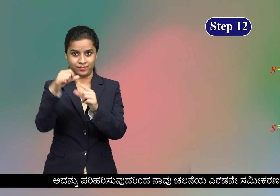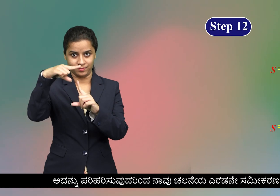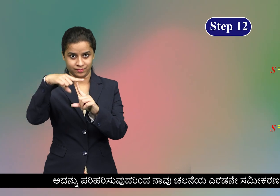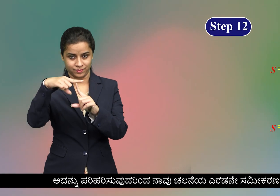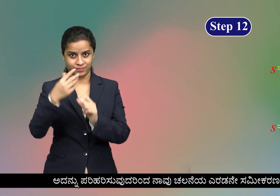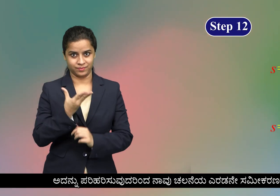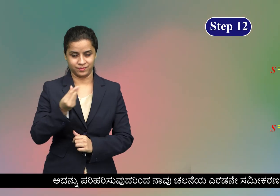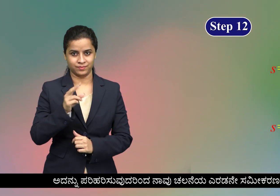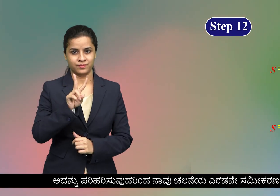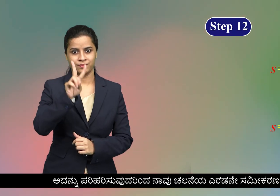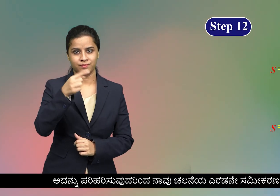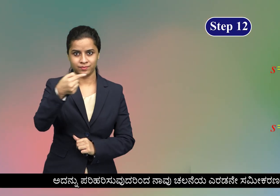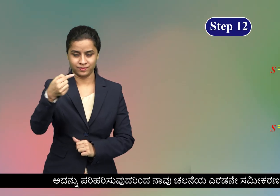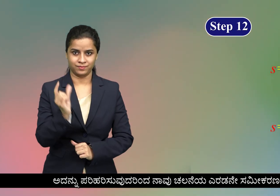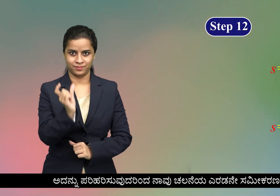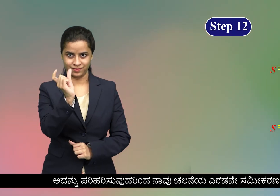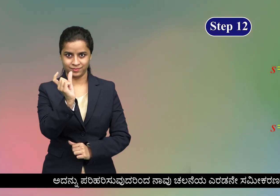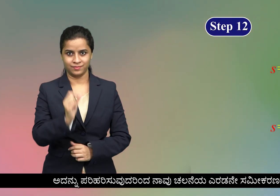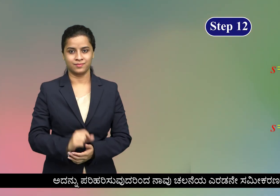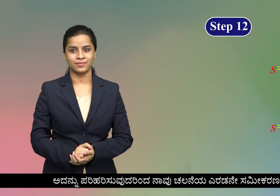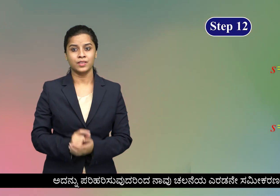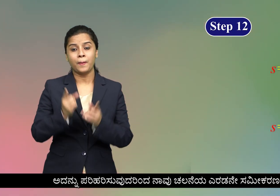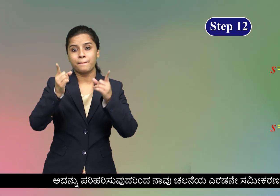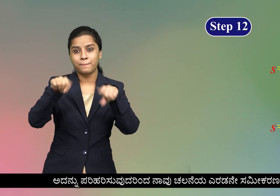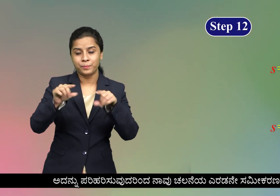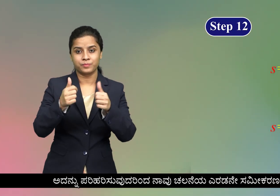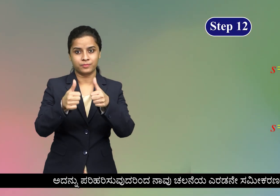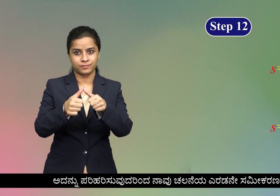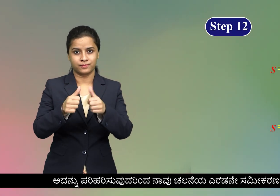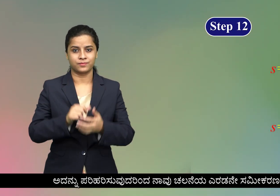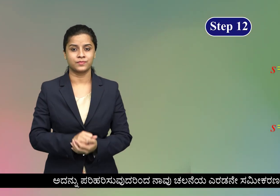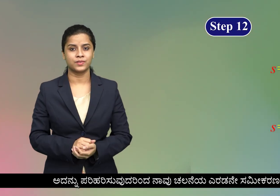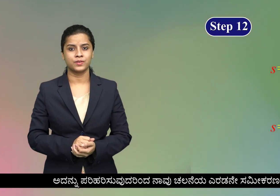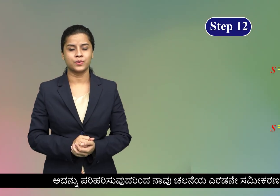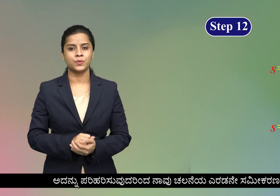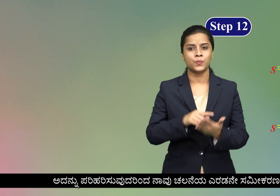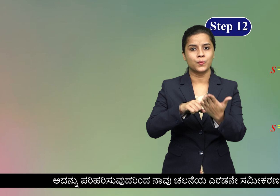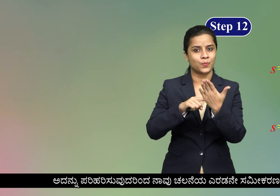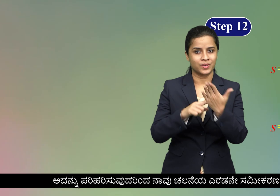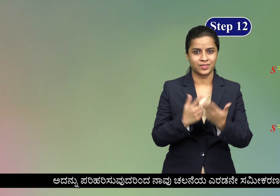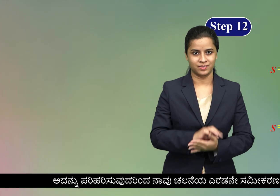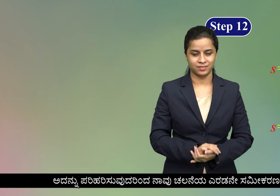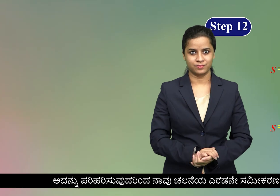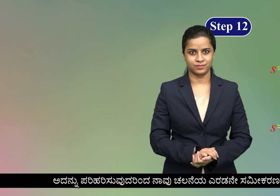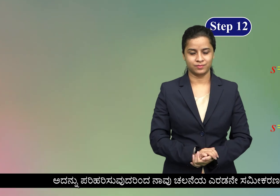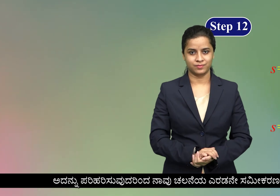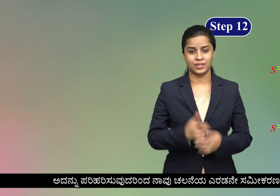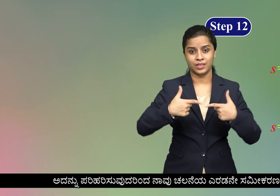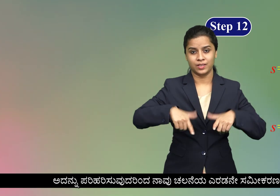ಅದನ್ನ ಪರಿಹರಿಸುವುದರಿಂದ ನಾವು ಚಲನೆಯ ಎರಡನೇ ಸಮೀಕರಣವನ್ನ ಪಡಿತೇವೆ ಎಸ್ ಈಸ್ ಈಕ್ವಲ್ ಟು ut ಪ್ಲಸ್ 1 ಡಿವೈಡೆಡ್ ಬೈ 2 ಎಟಿ